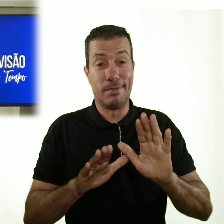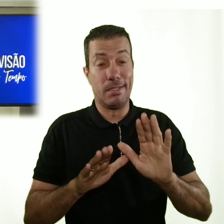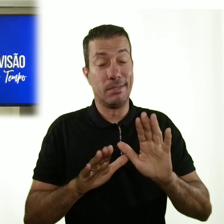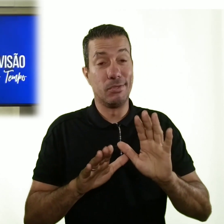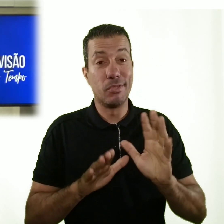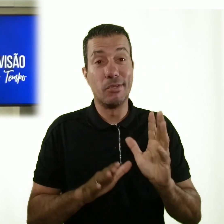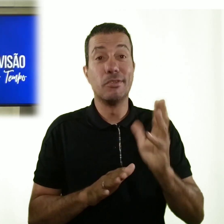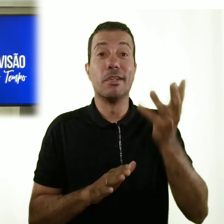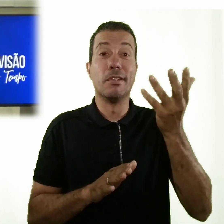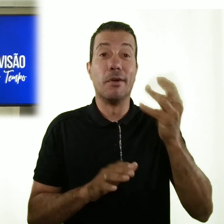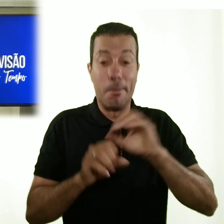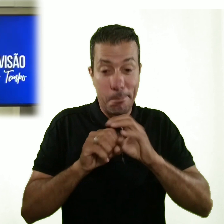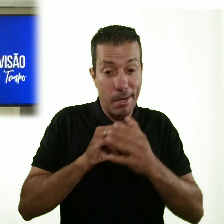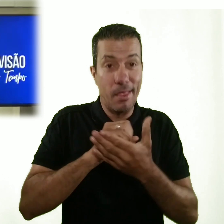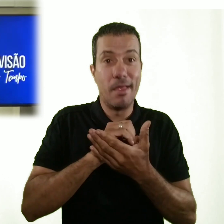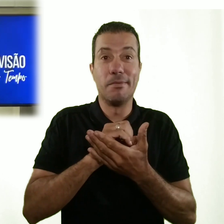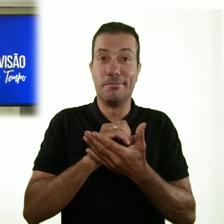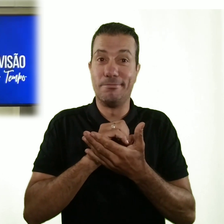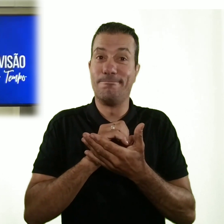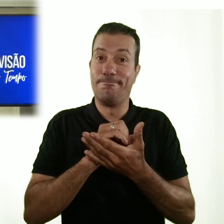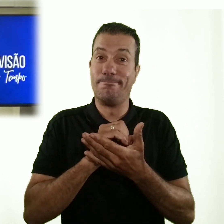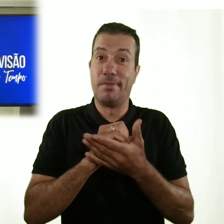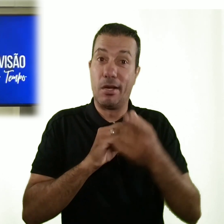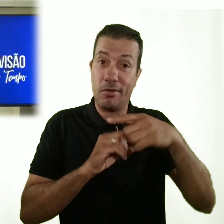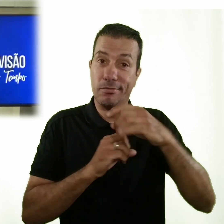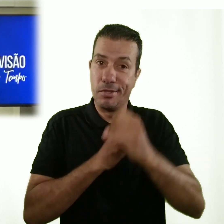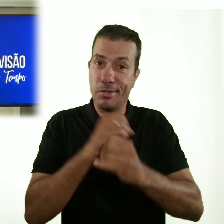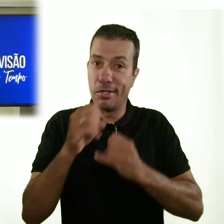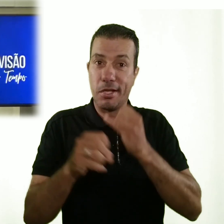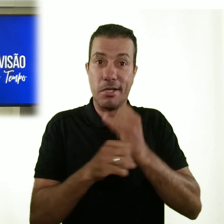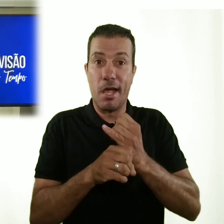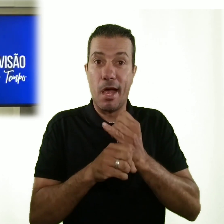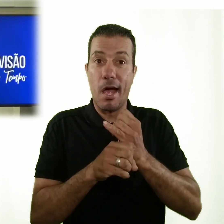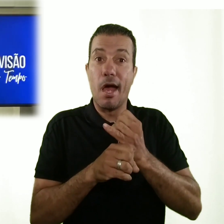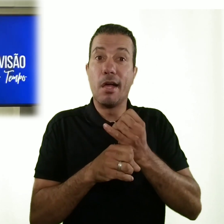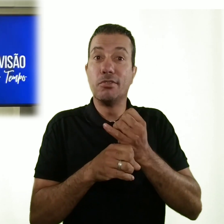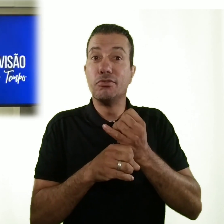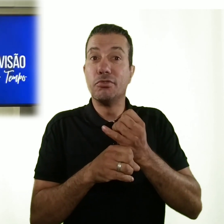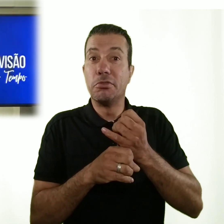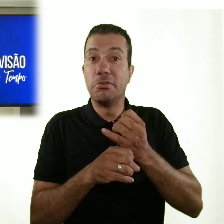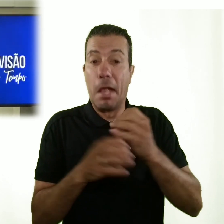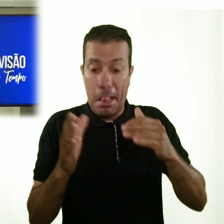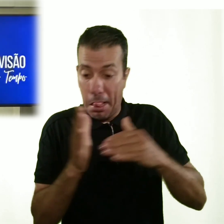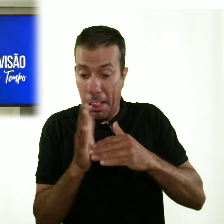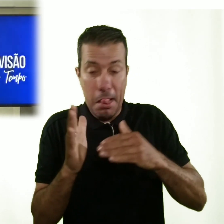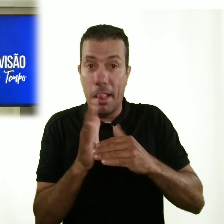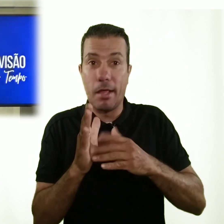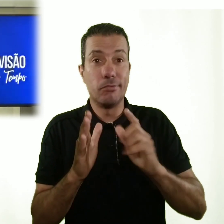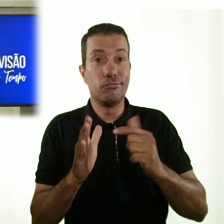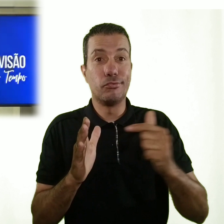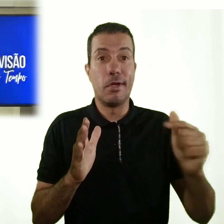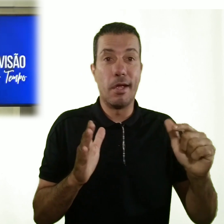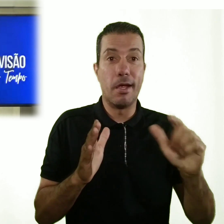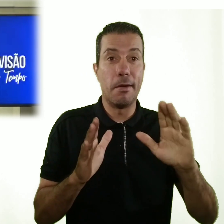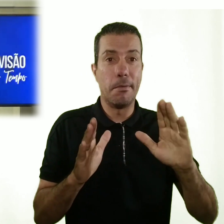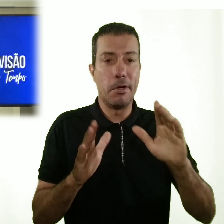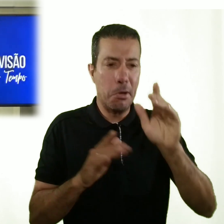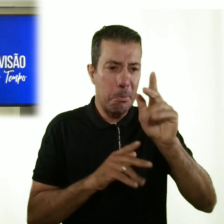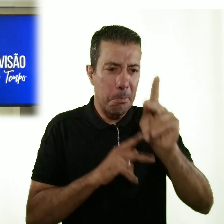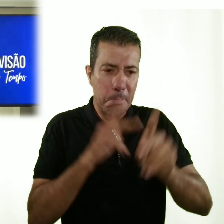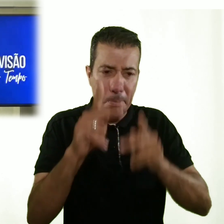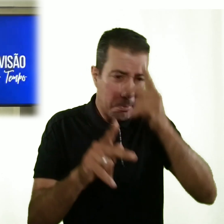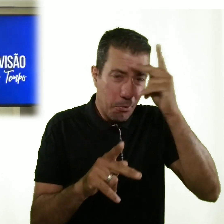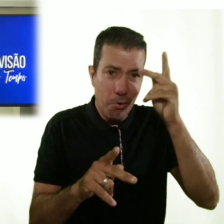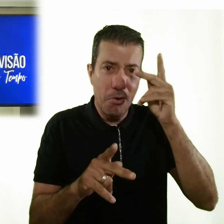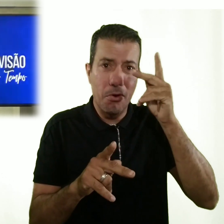para essa classe online, mas a vantagem é maravilhosa, porque numa classe online nós não temos limite de quantas pessoas podem acessar, podem